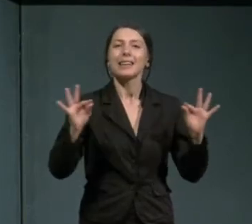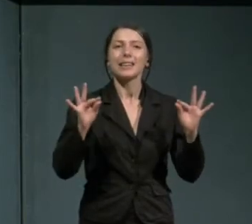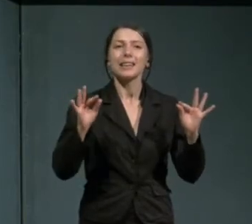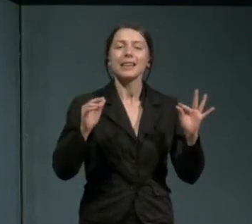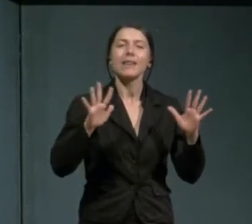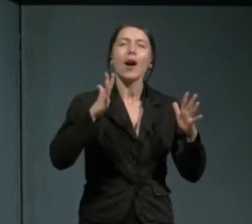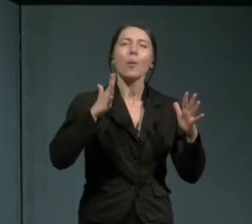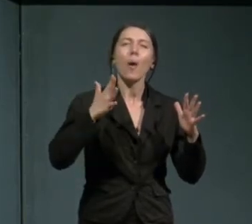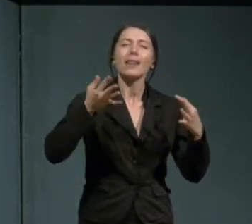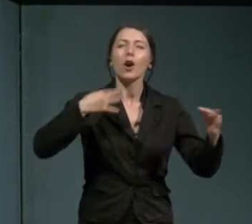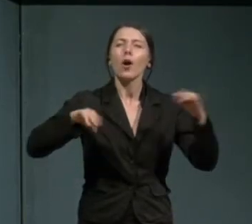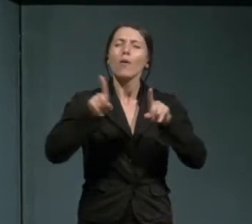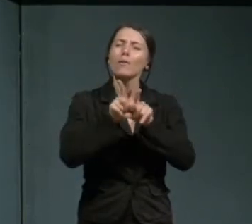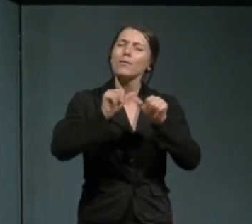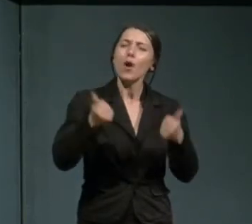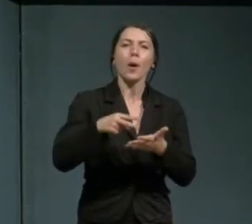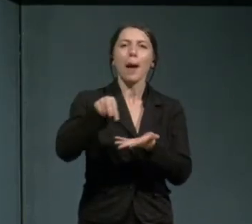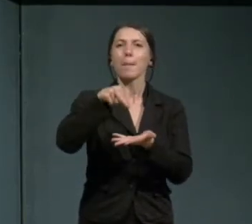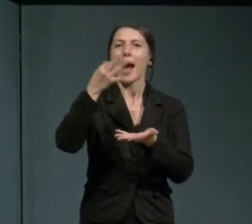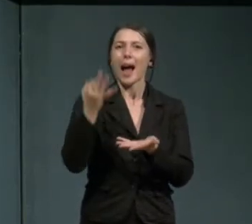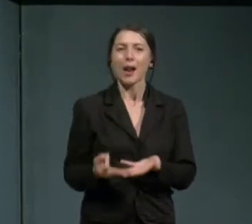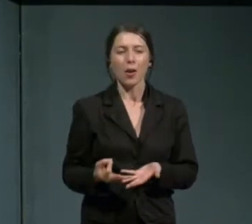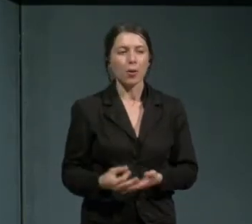coreografica come un balletto